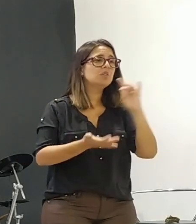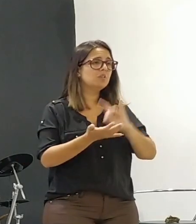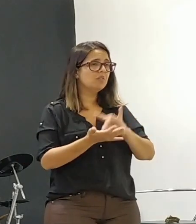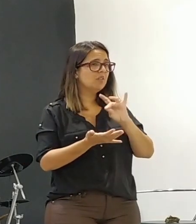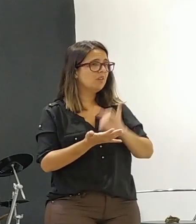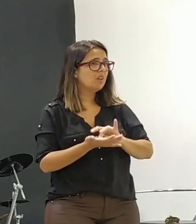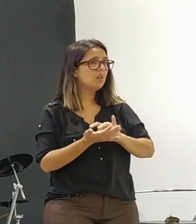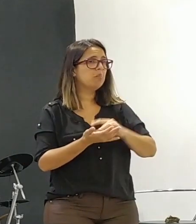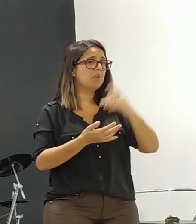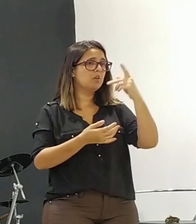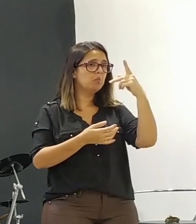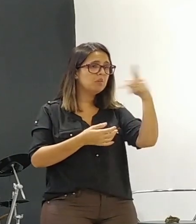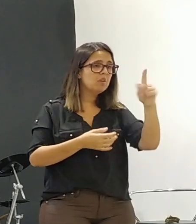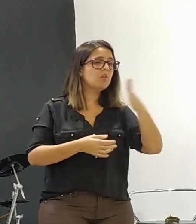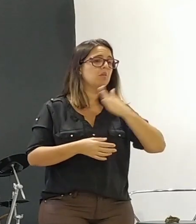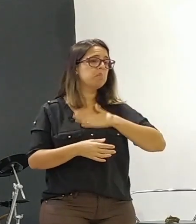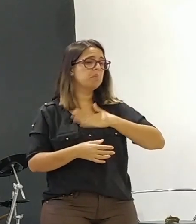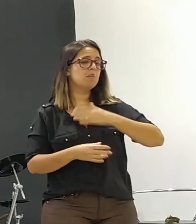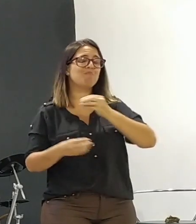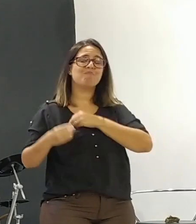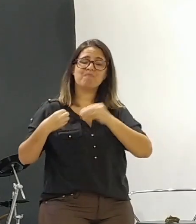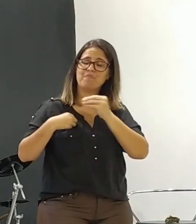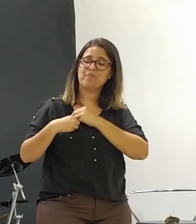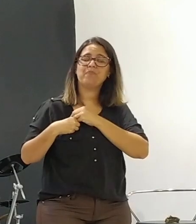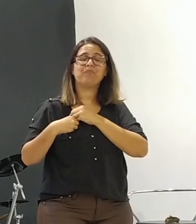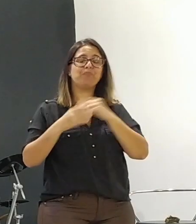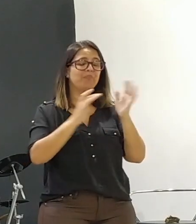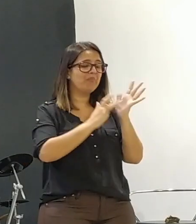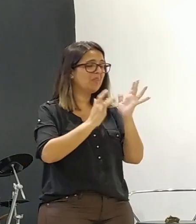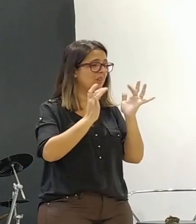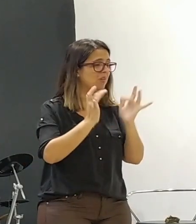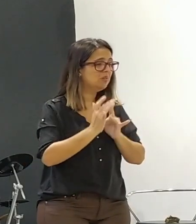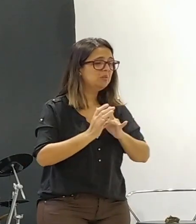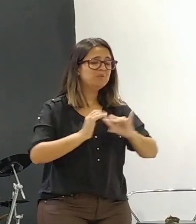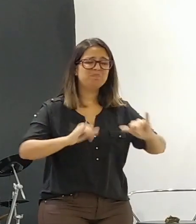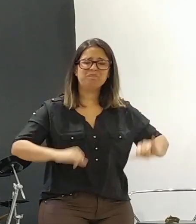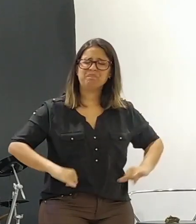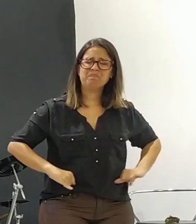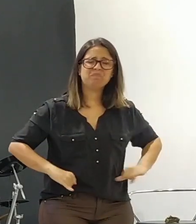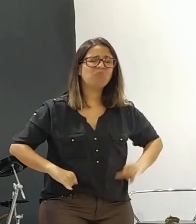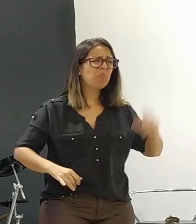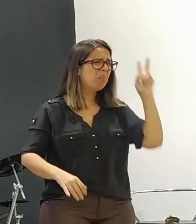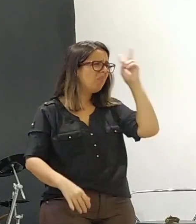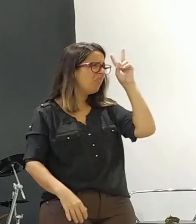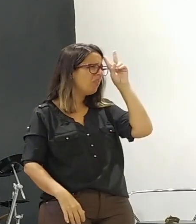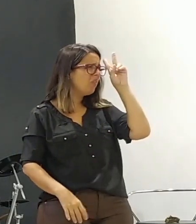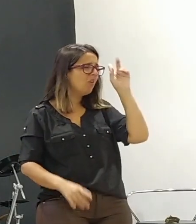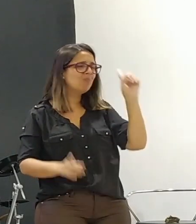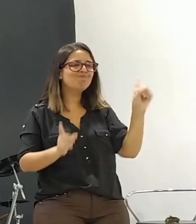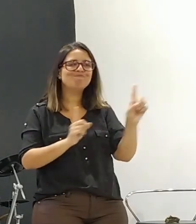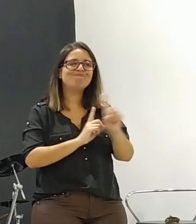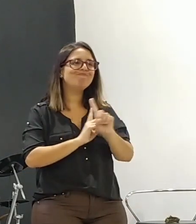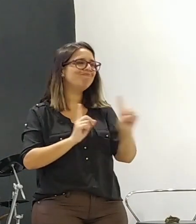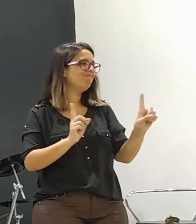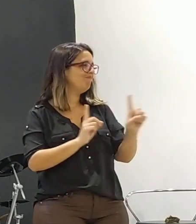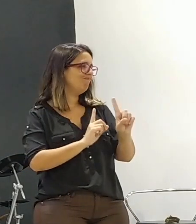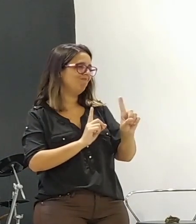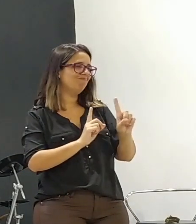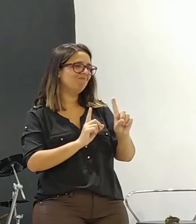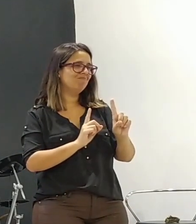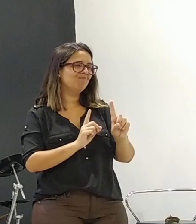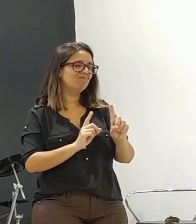pecados. Jesus realmente, ele passou por tudo aquilo. Não é uma história, não é uma história que